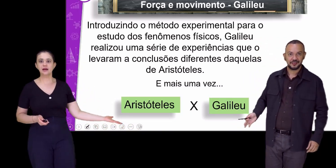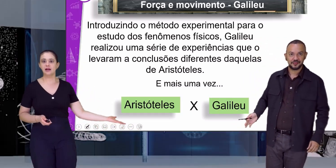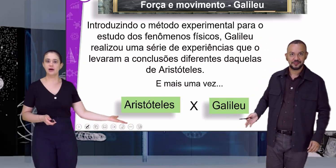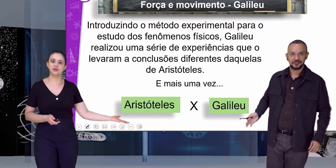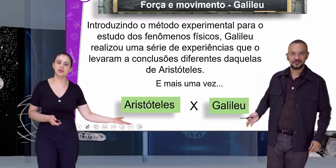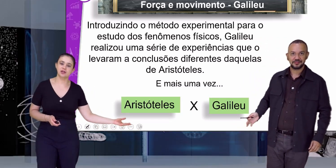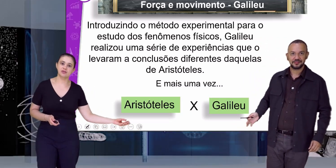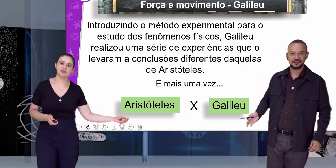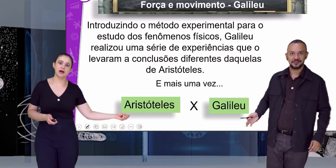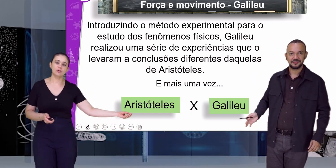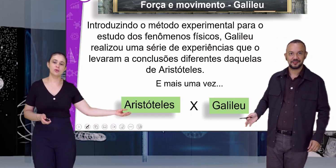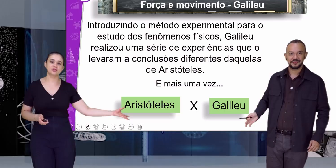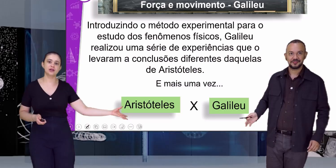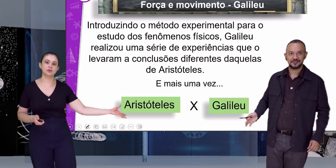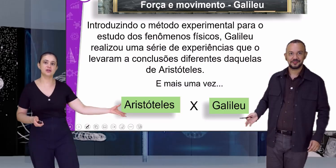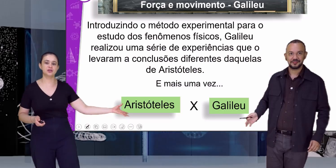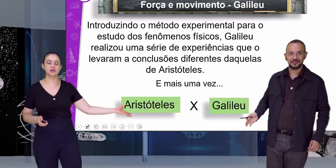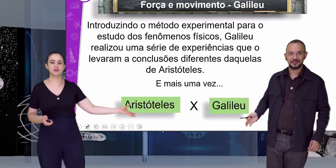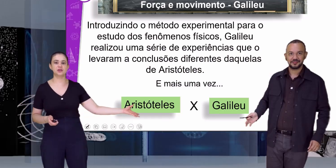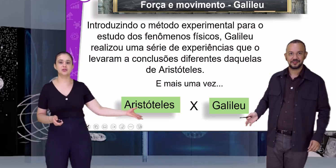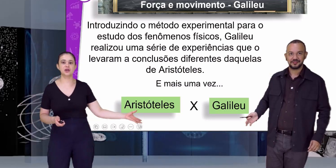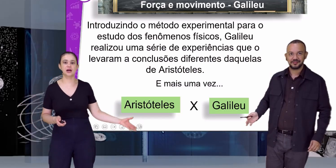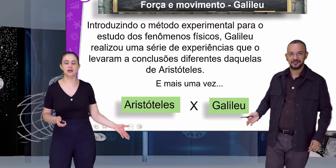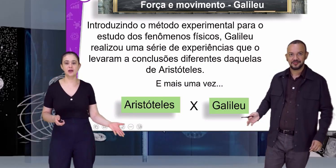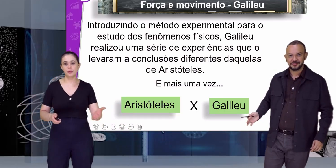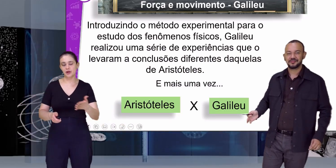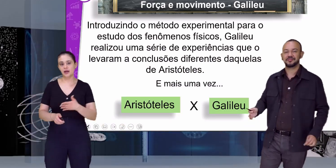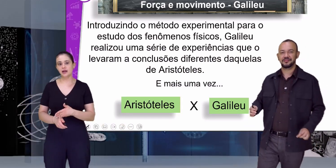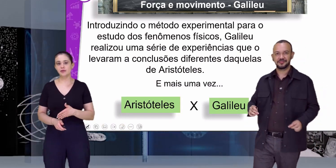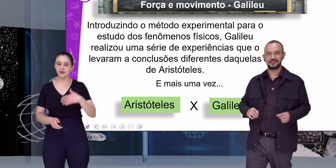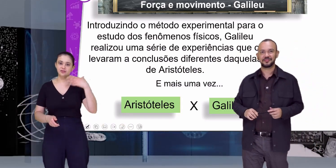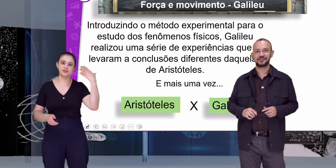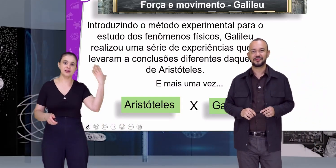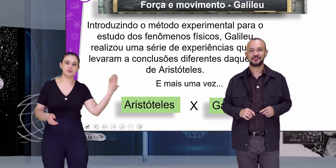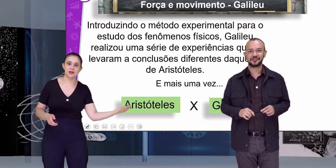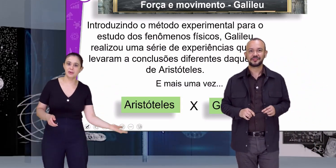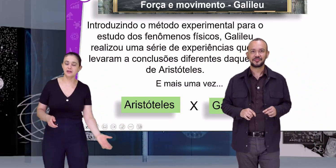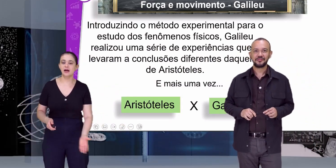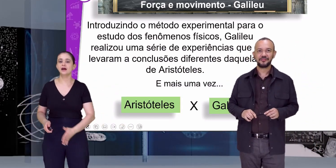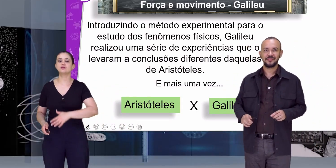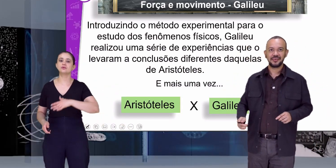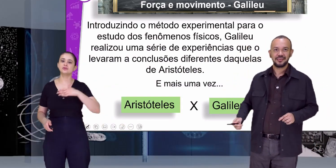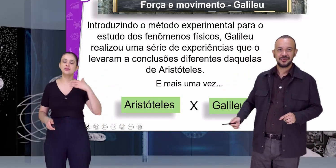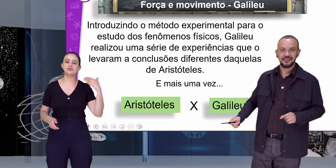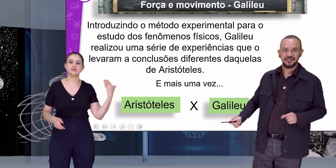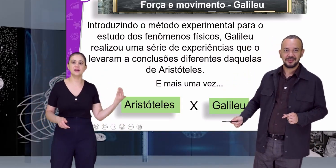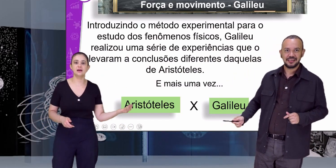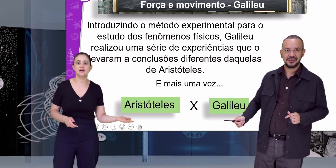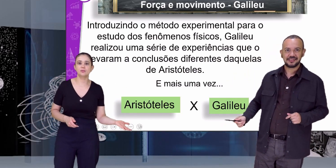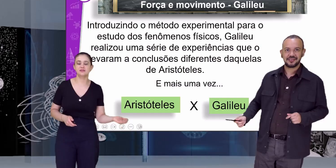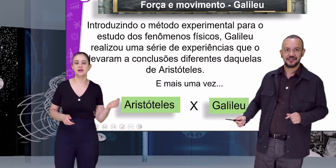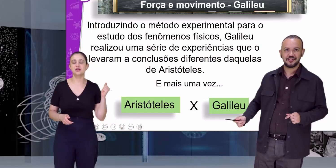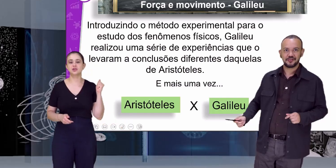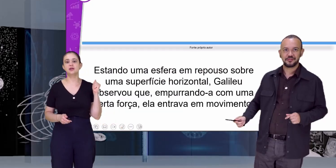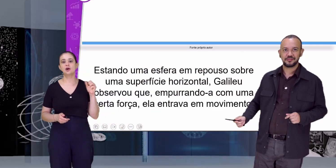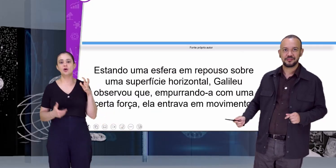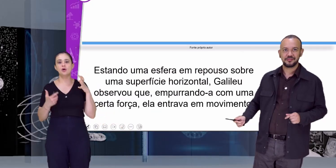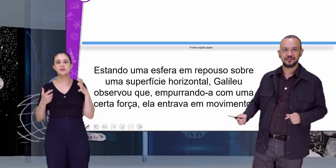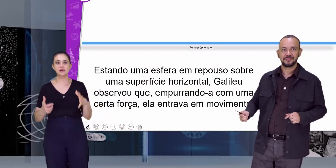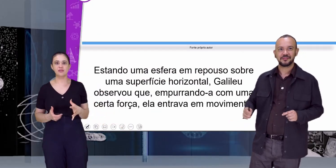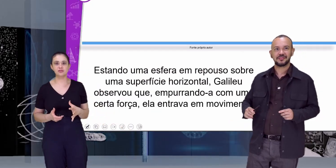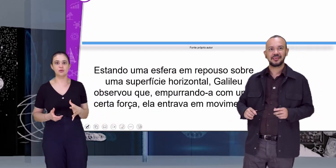aqui, é claro, gente, que a gente vai ficar com o conceito aí de Galileu, porque ele fez fatos experimentais e conseguiu fazer aí uma série